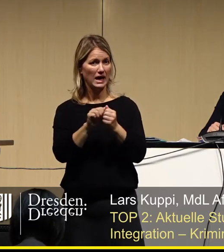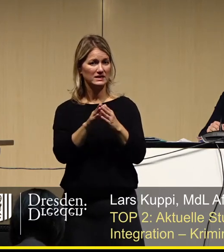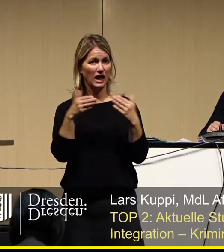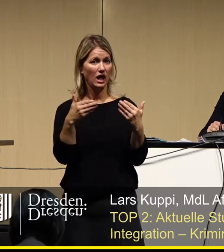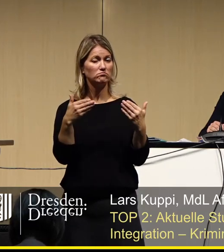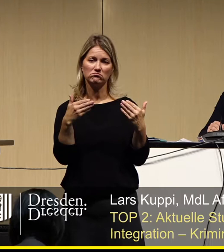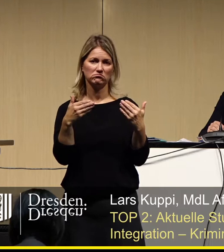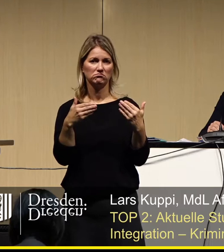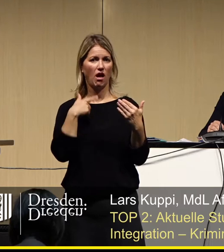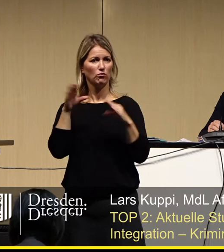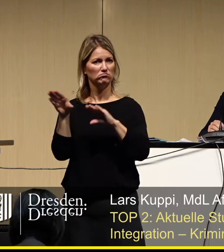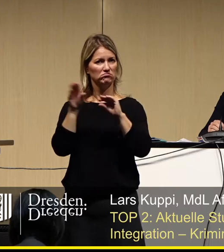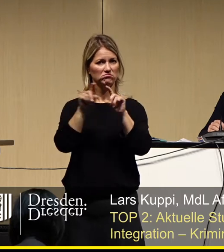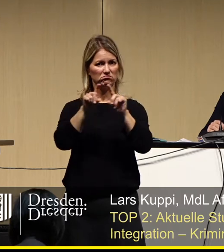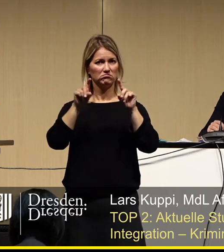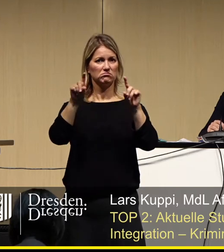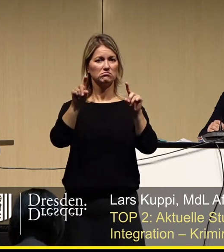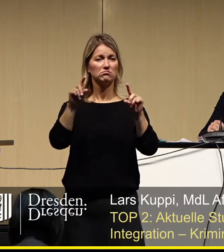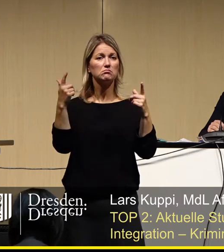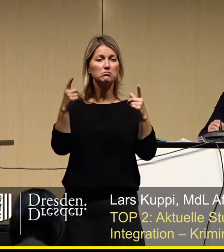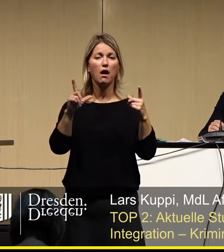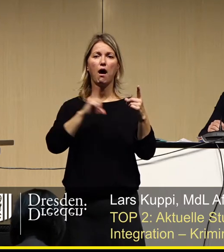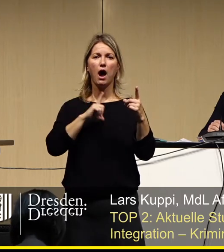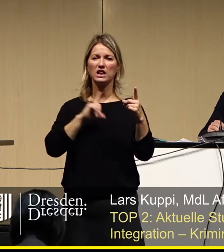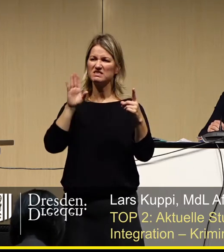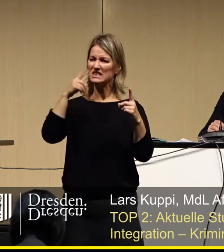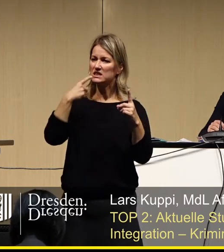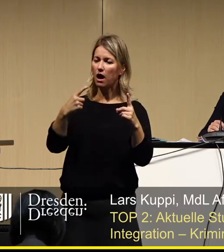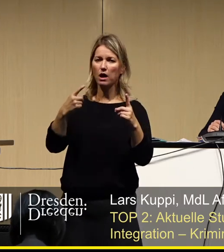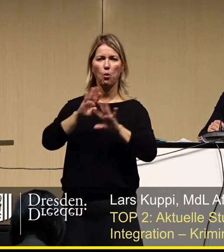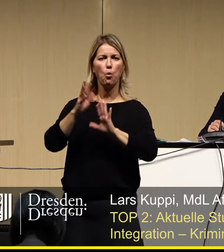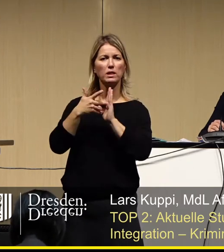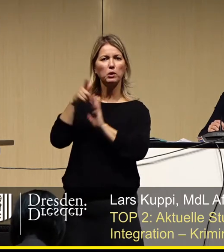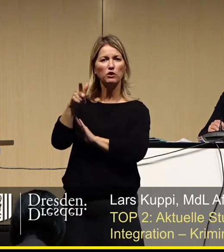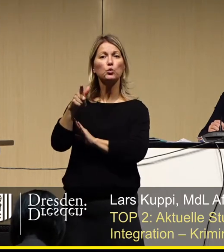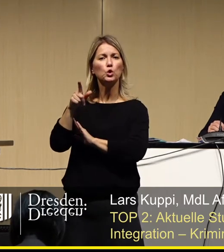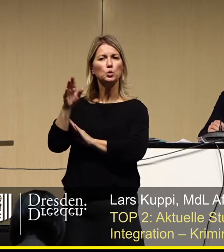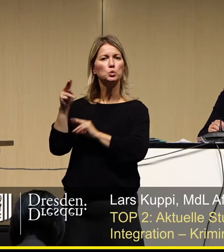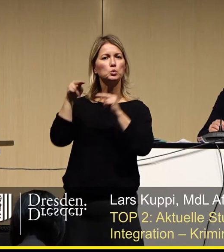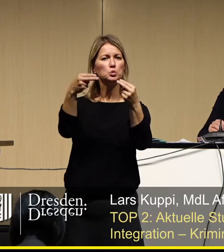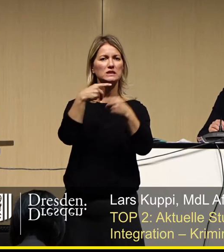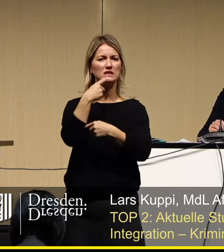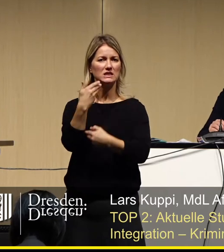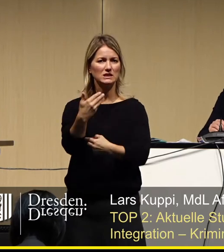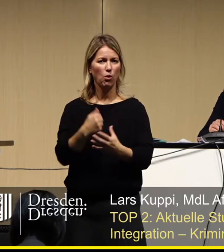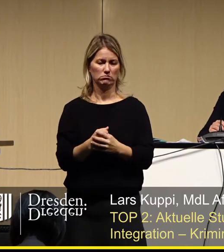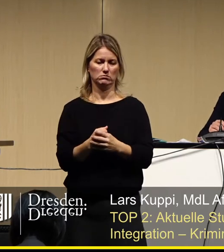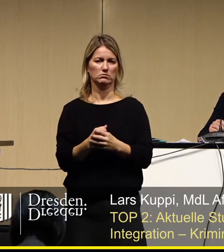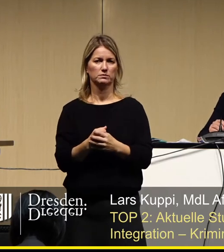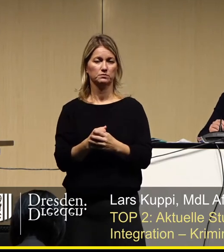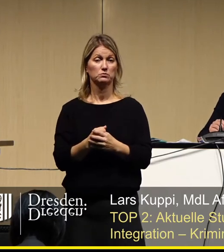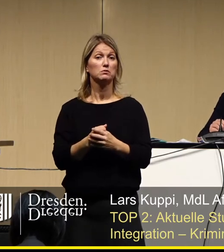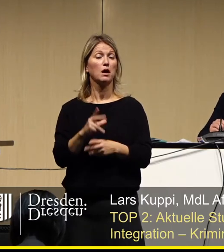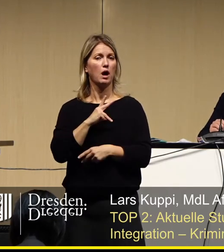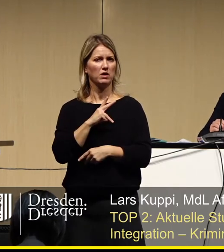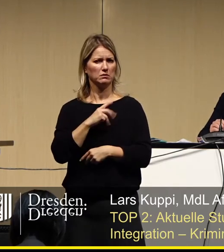genannte Reden von ihren Anteilseignern unkritisch und ungeprüft. Es stellt sich die Frage, wie die Medien den Inhalt meiner Rede kennen